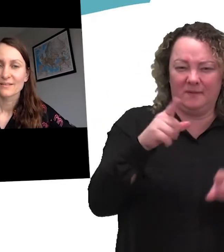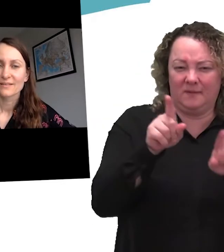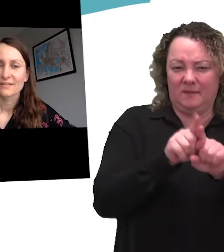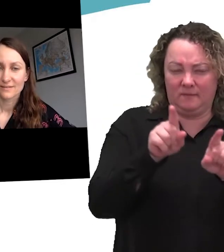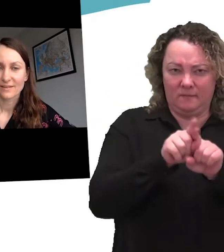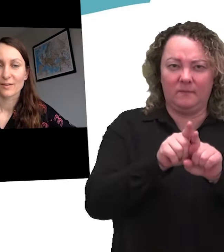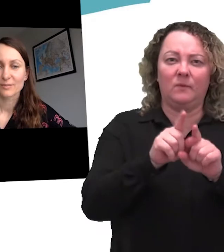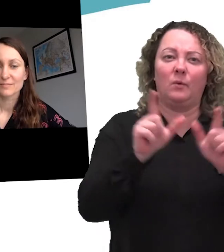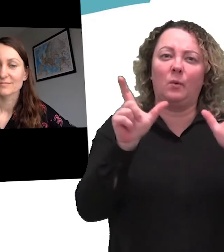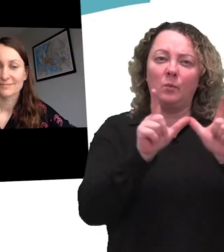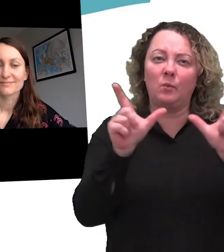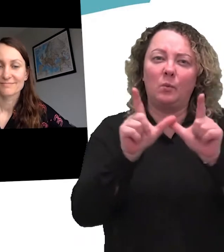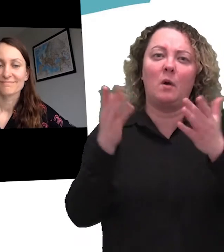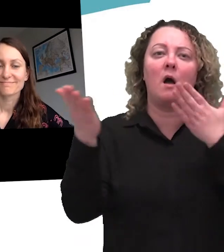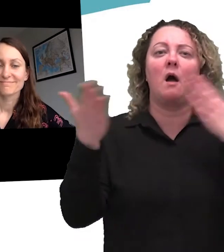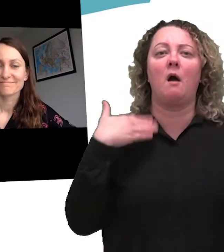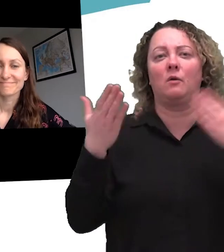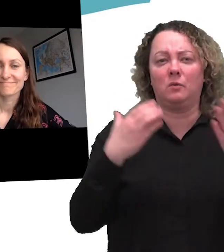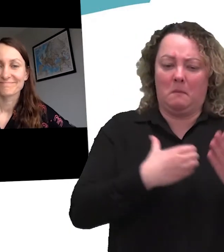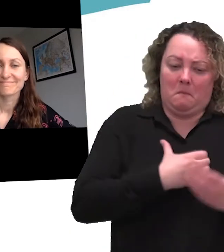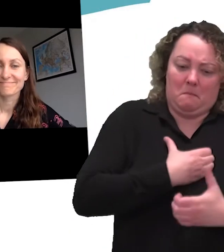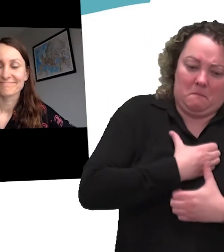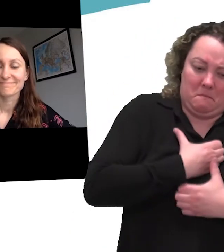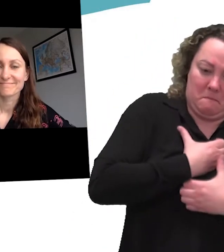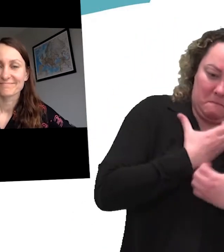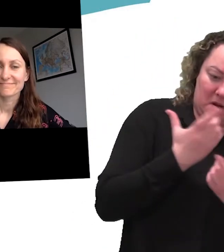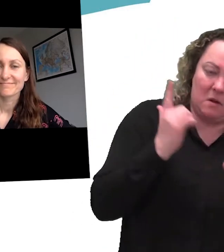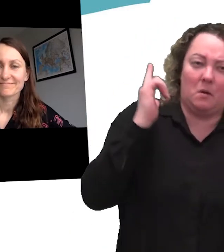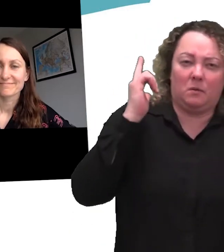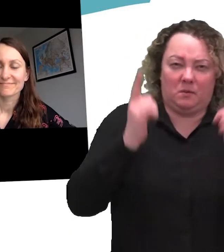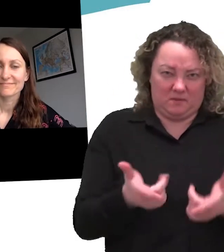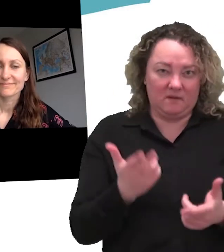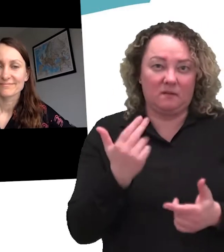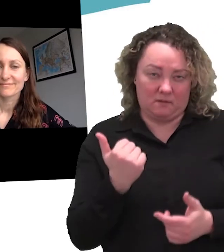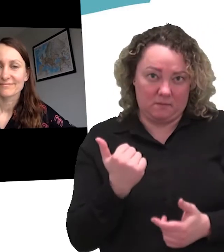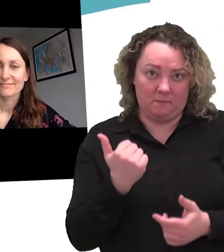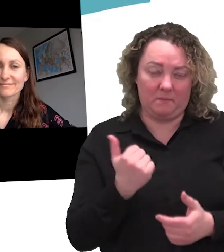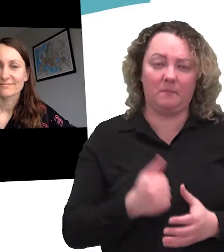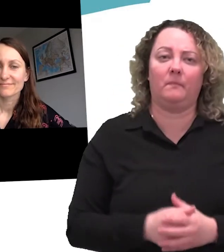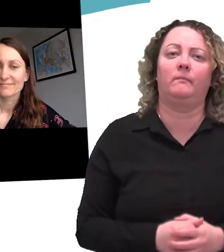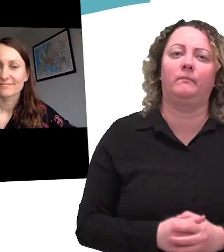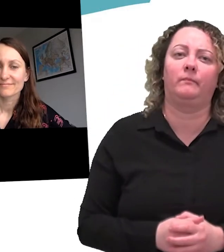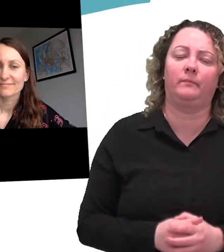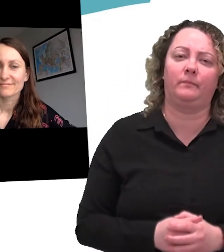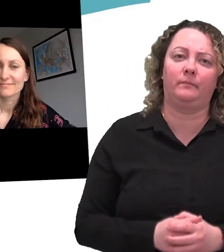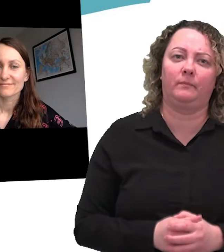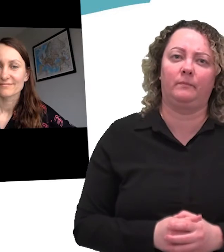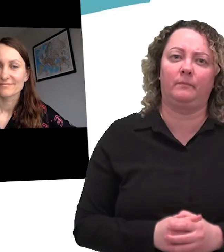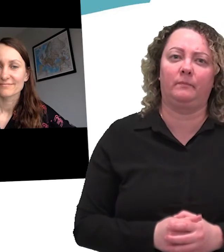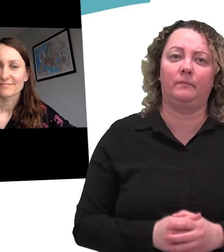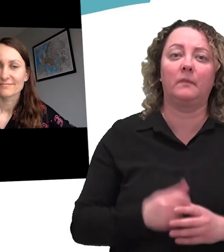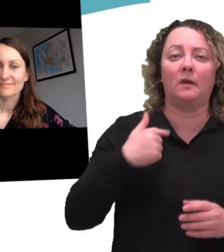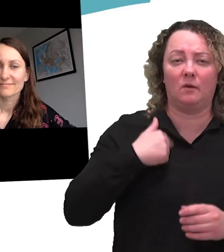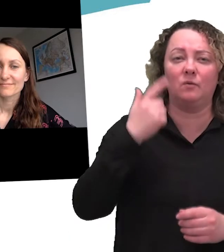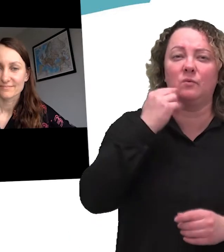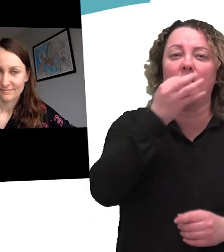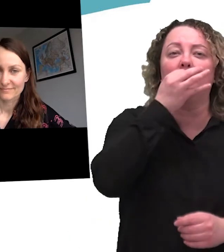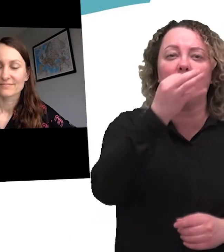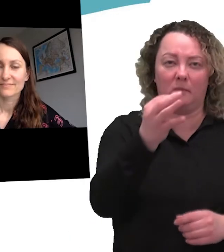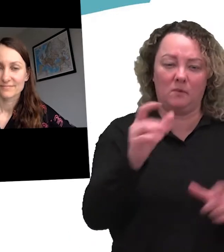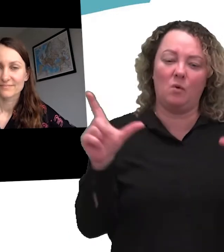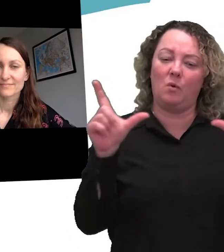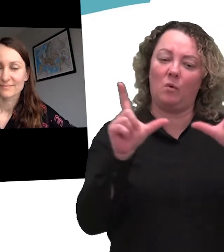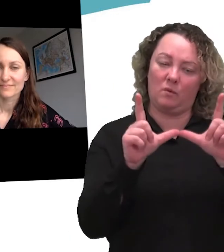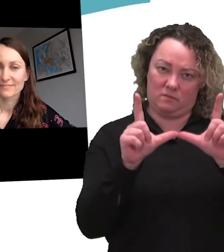per baisu ir to liksiu dar prie to. Tai aš sakau, tada užduoti geriau